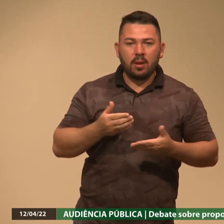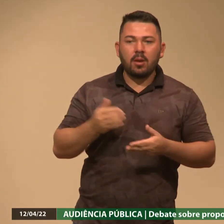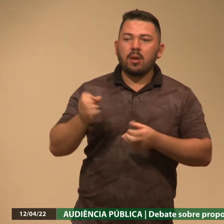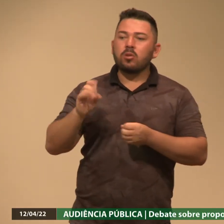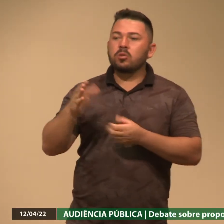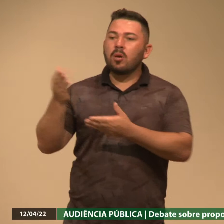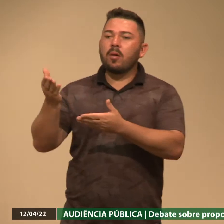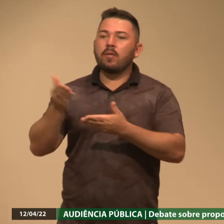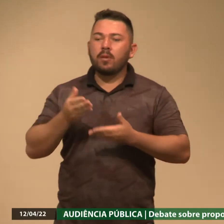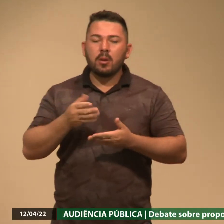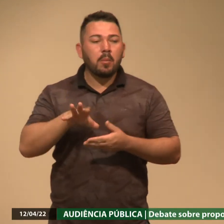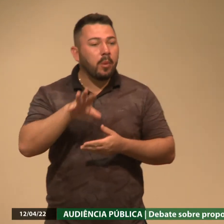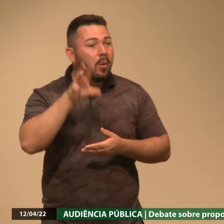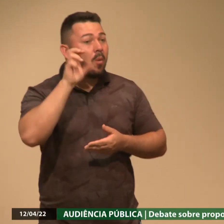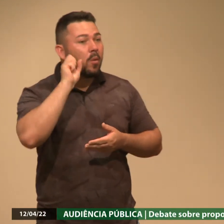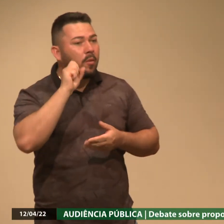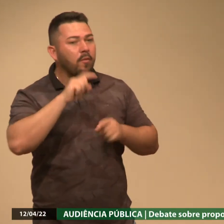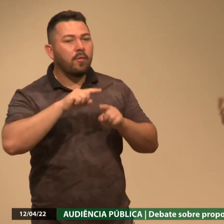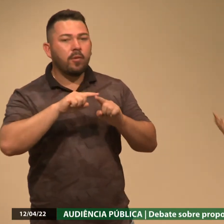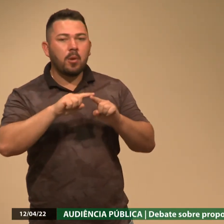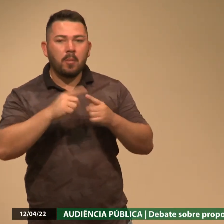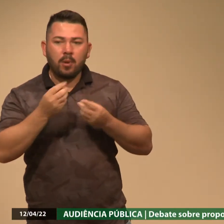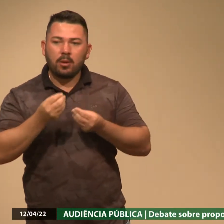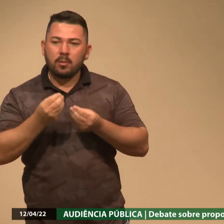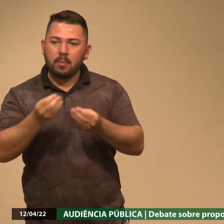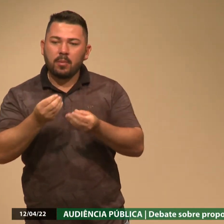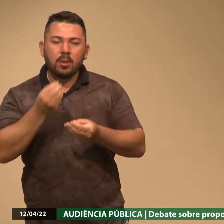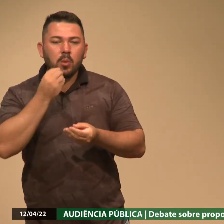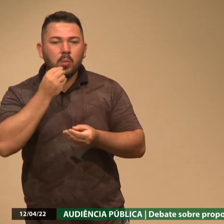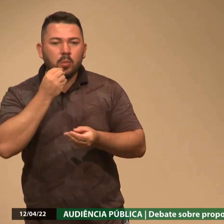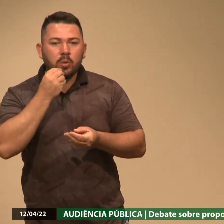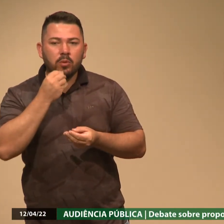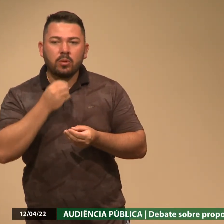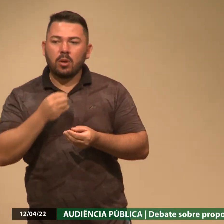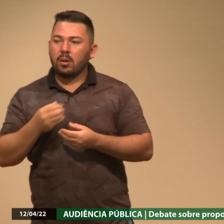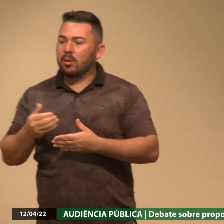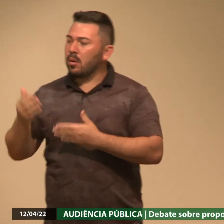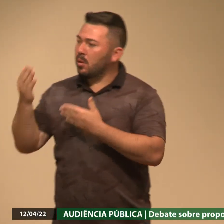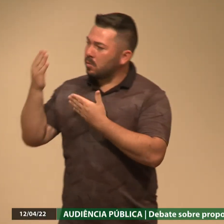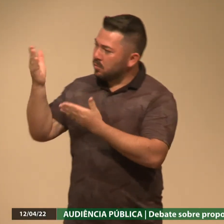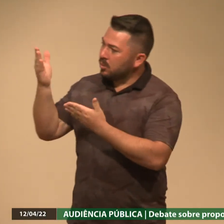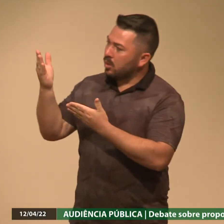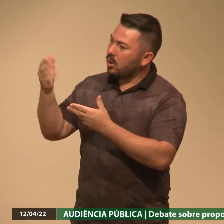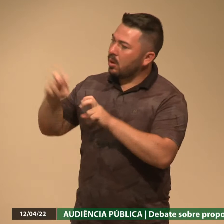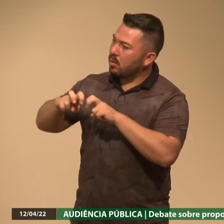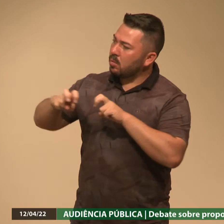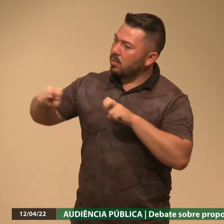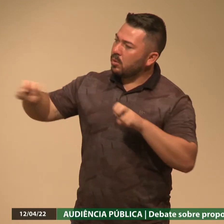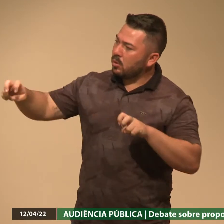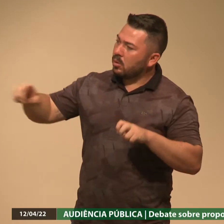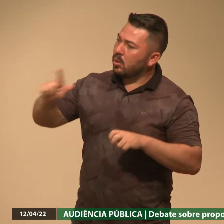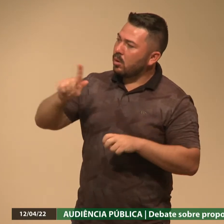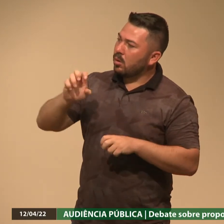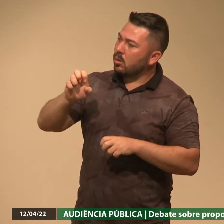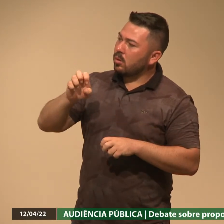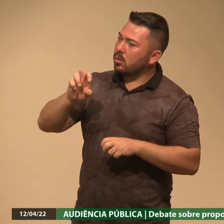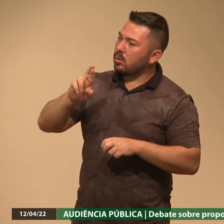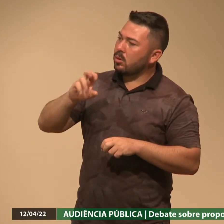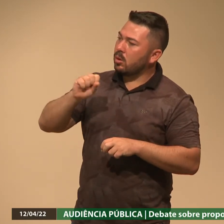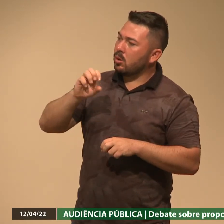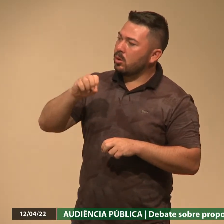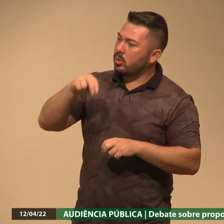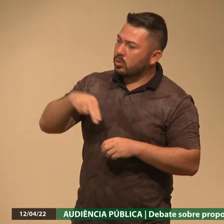falar eu vim aqui para ti e prestigiar Mas agradeço queria saldar todas as autoridades o Gerson nosso coordenador do pro ar mas meu